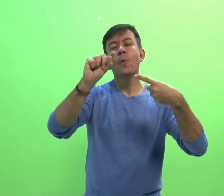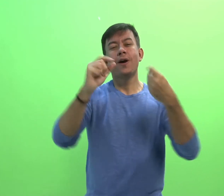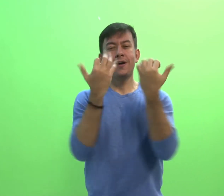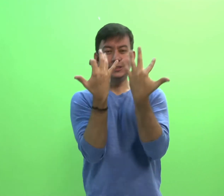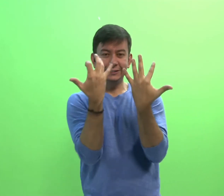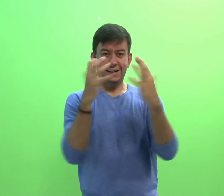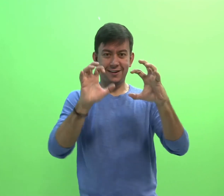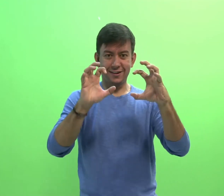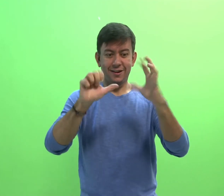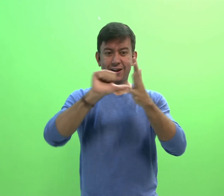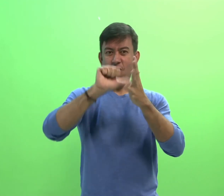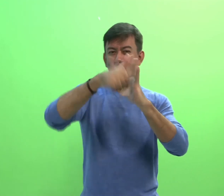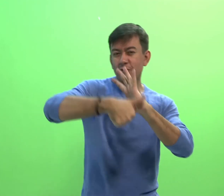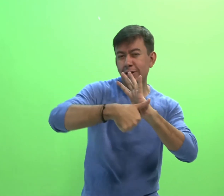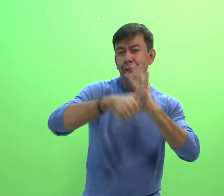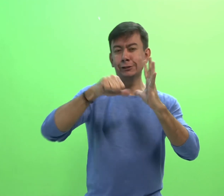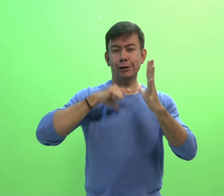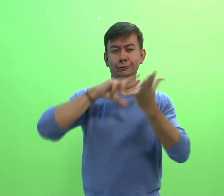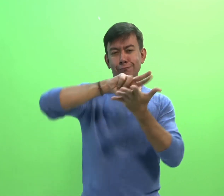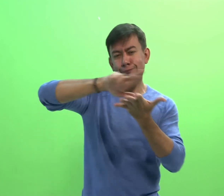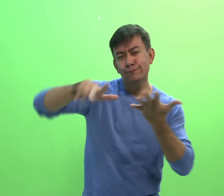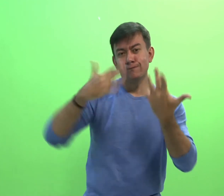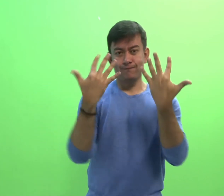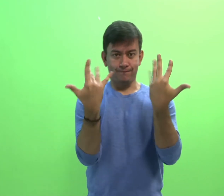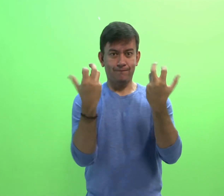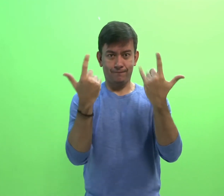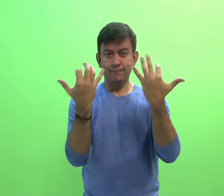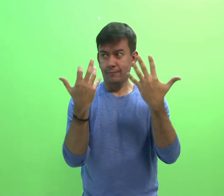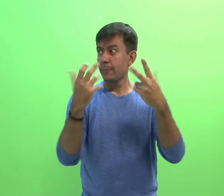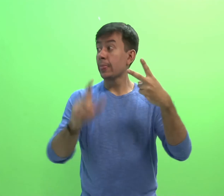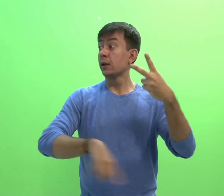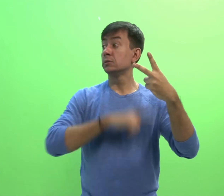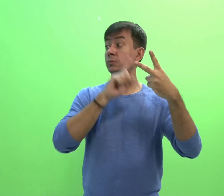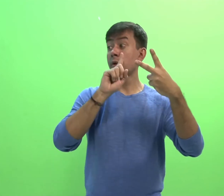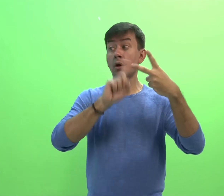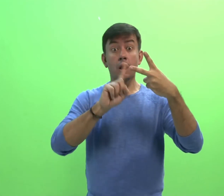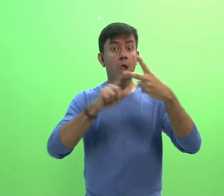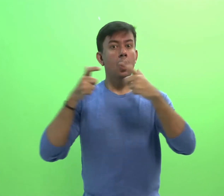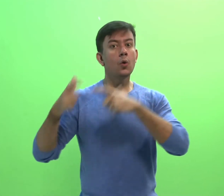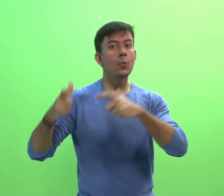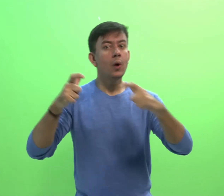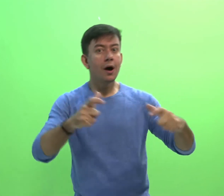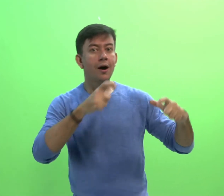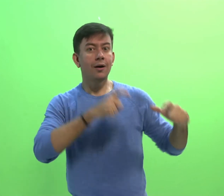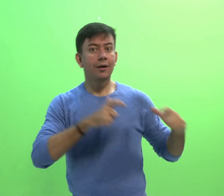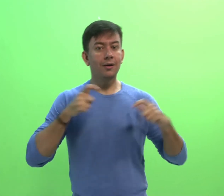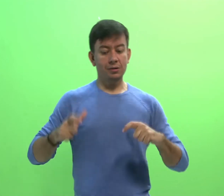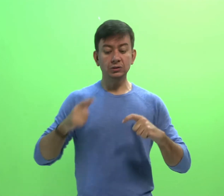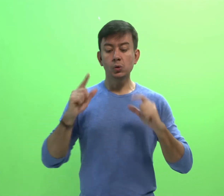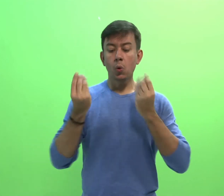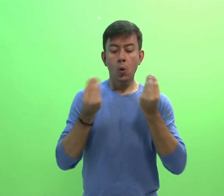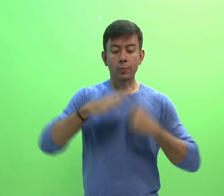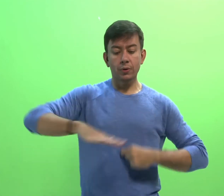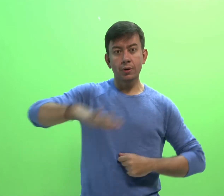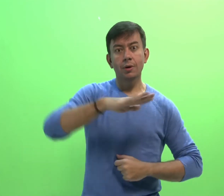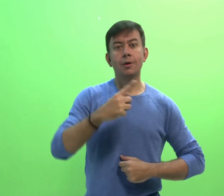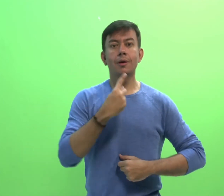que são inúmeras. A localização, onde o sinal vai ser